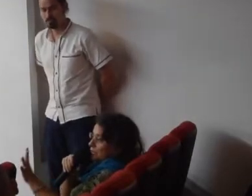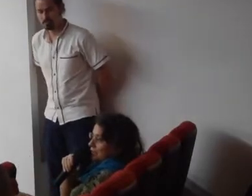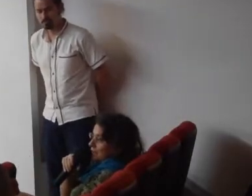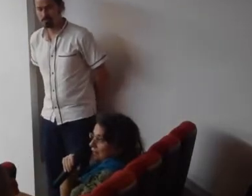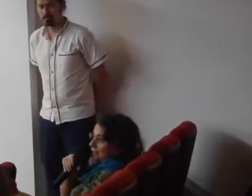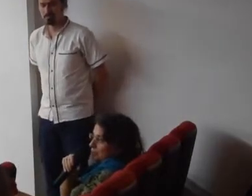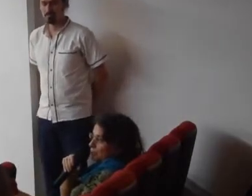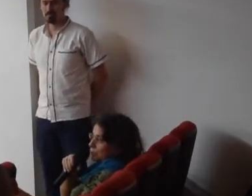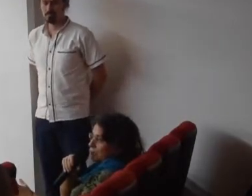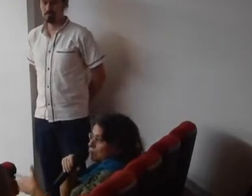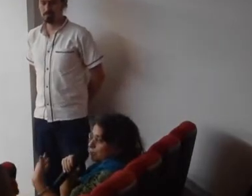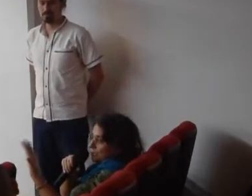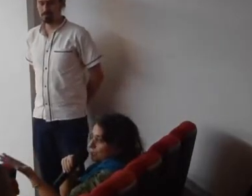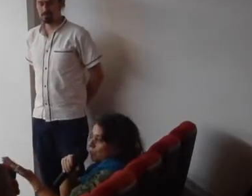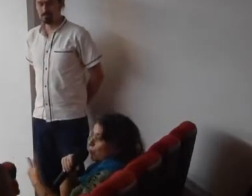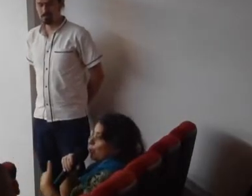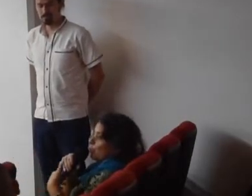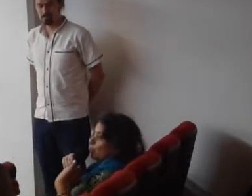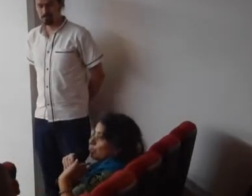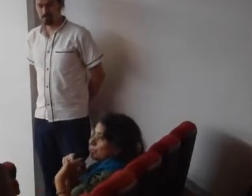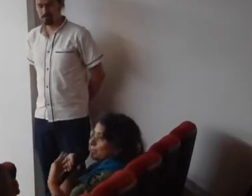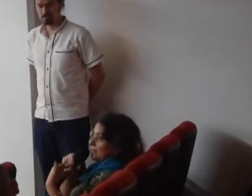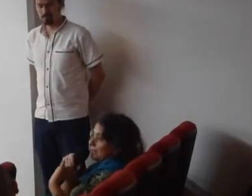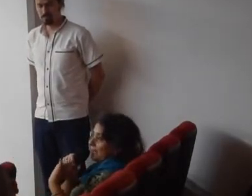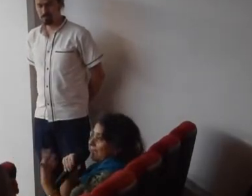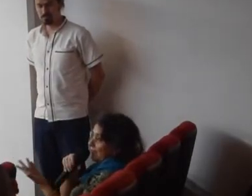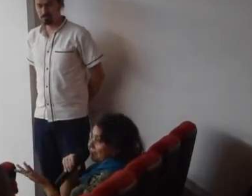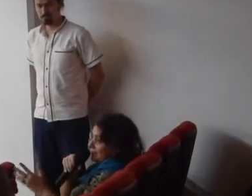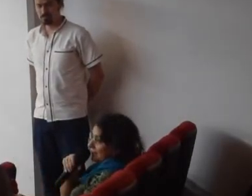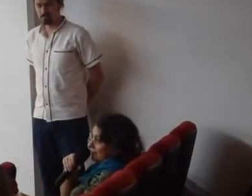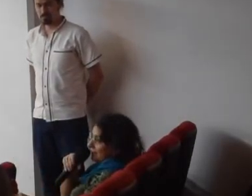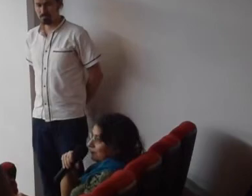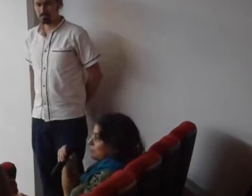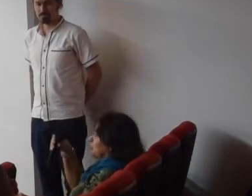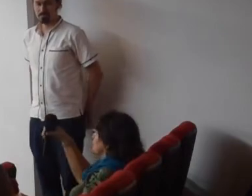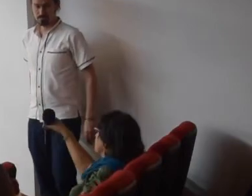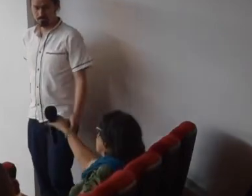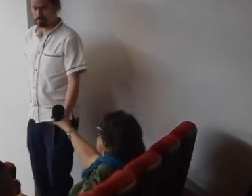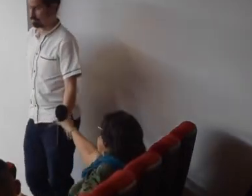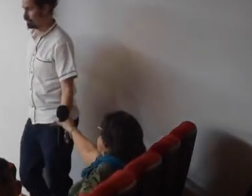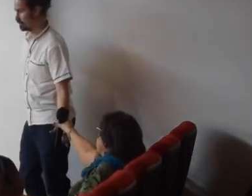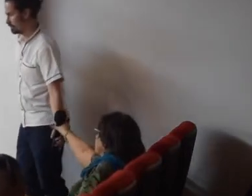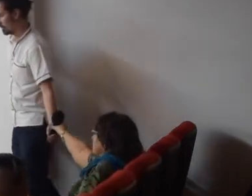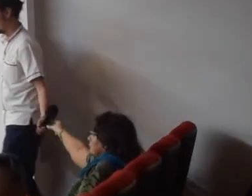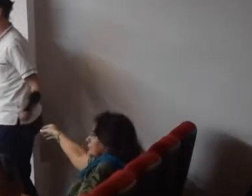primera reunión ya tenemos eso, porque eso nos permitiría avanzar en el tema.